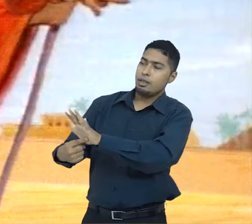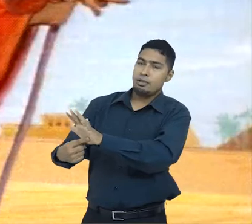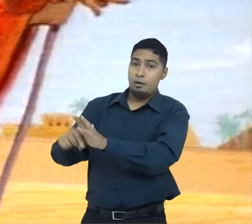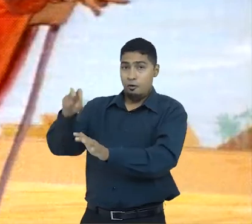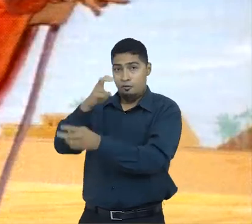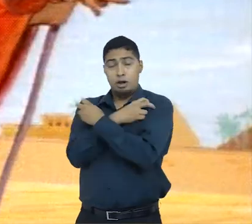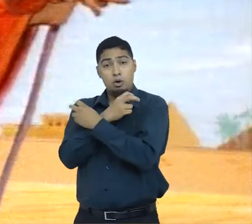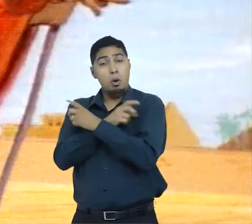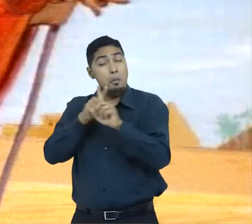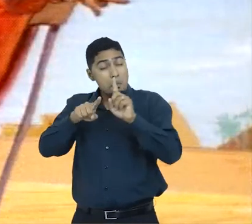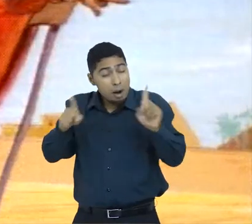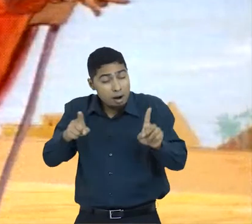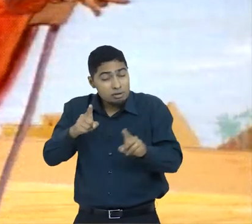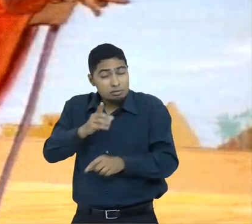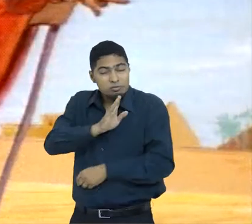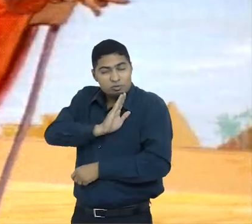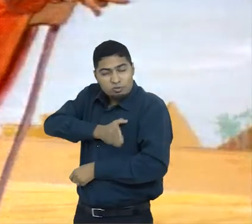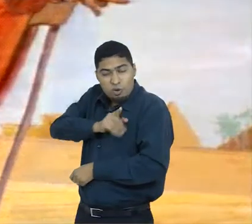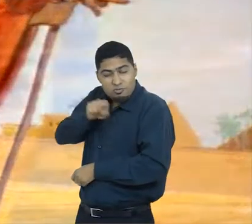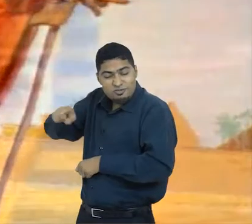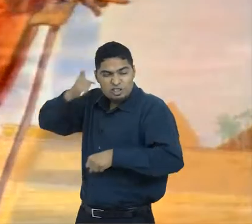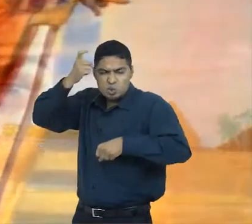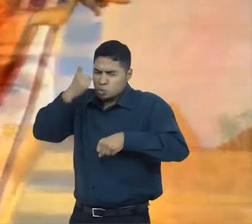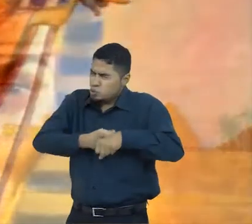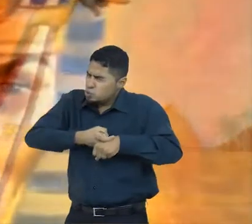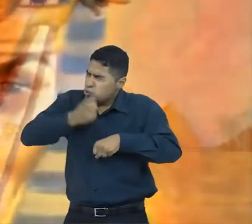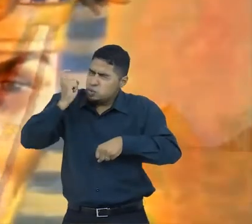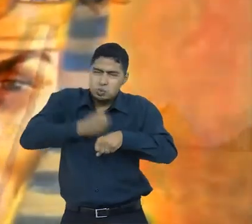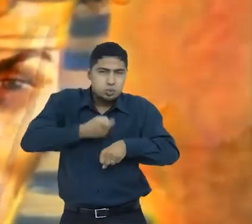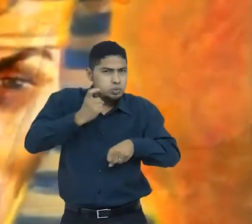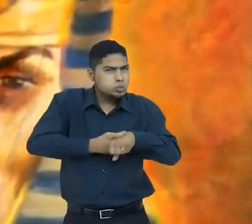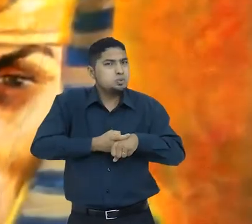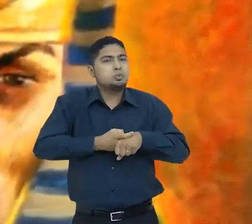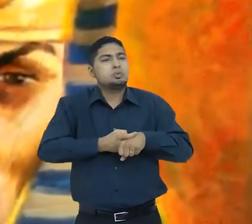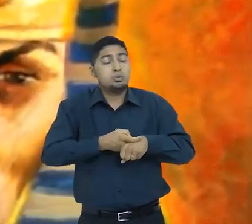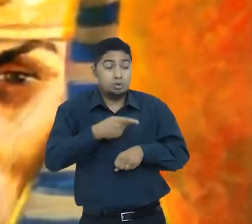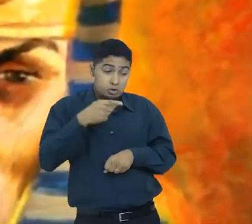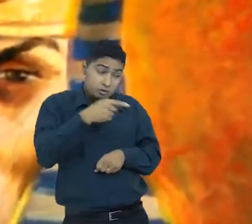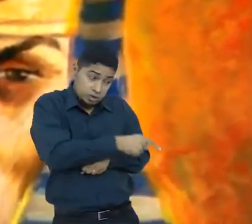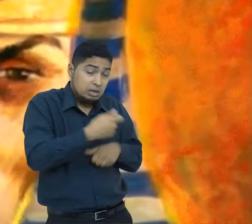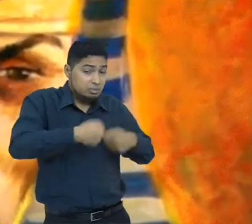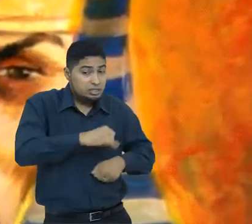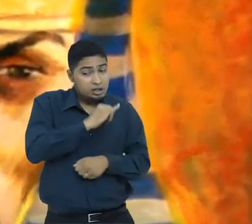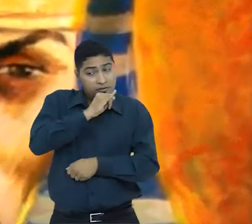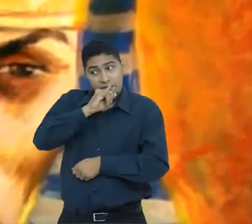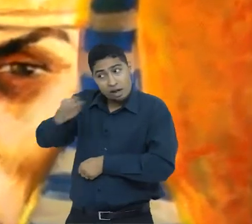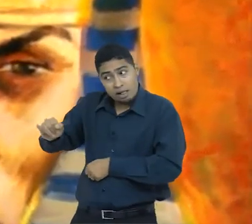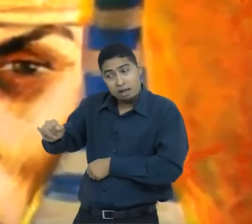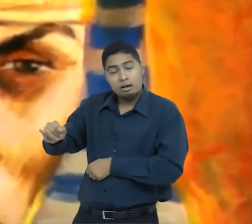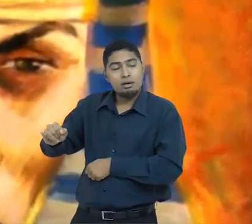faraó. No entanto, vou endurecer o coração dele, e ele não deixará o povo sair. Você tem que